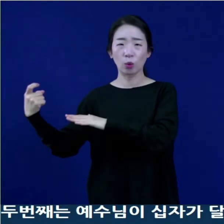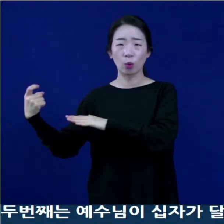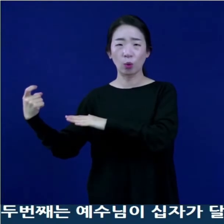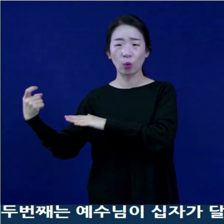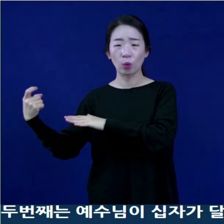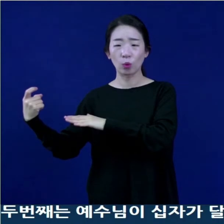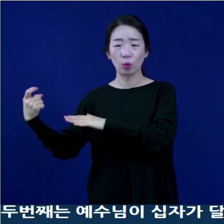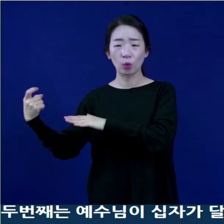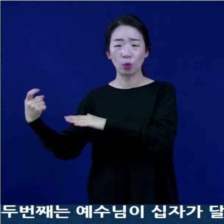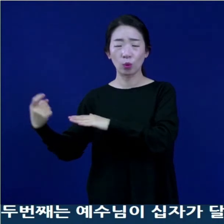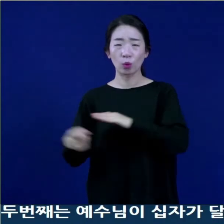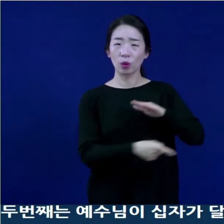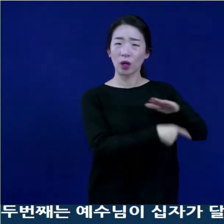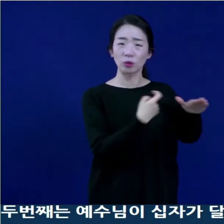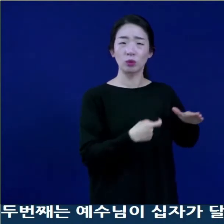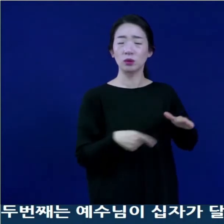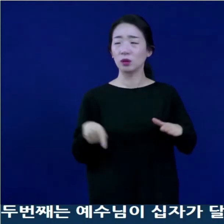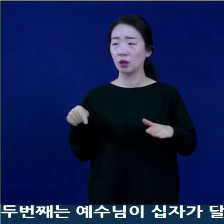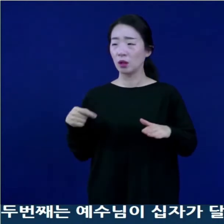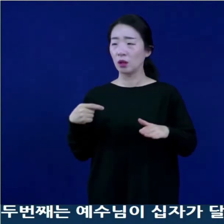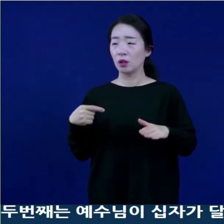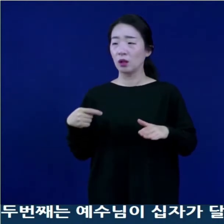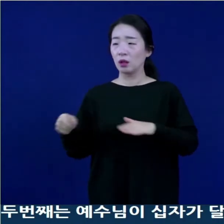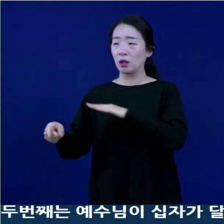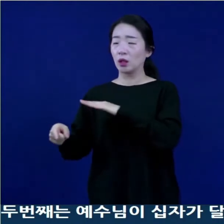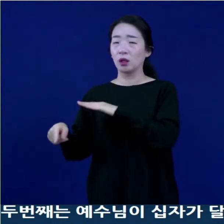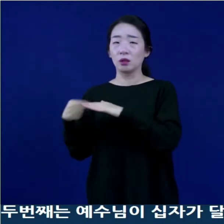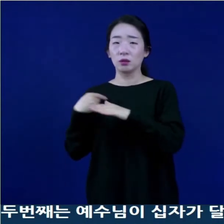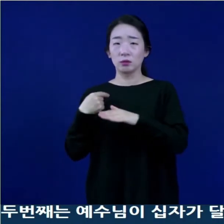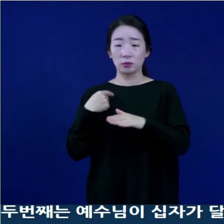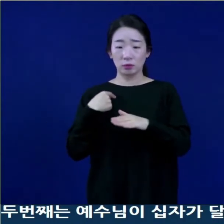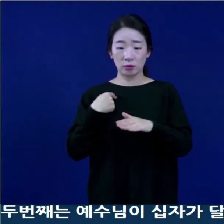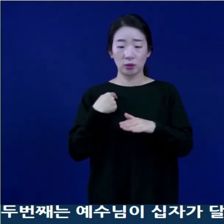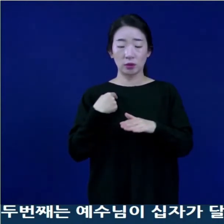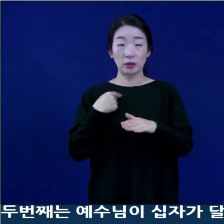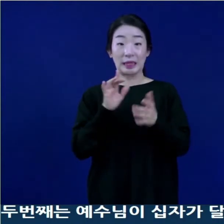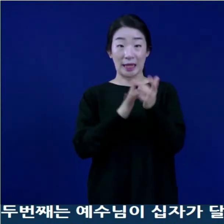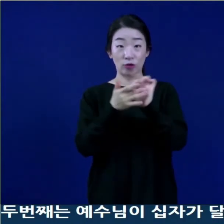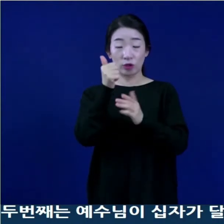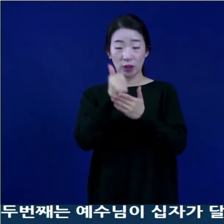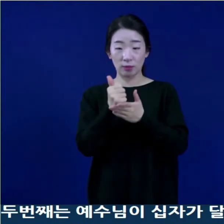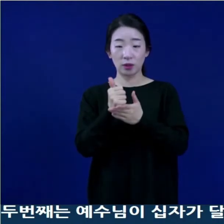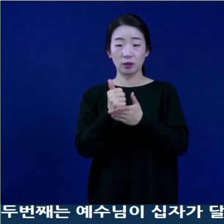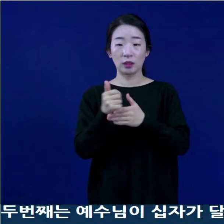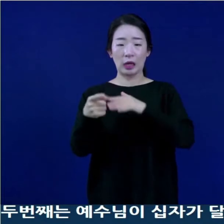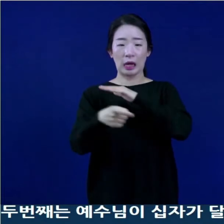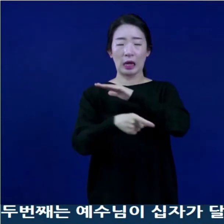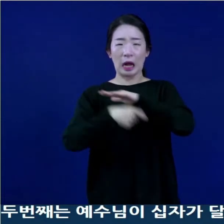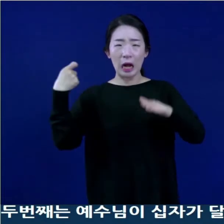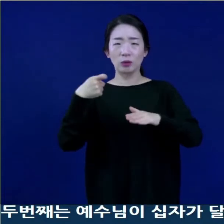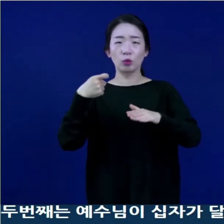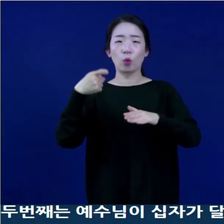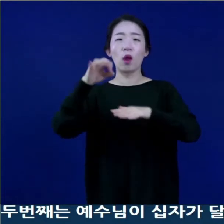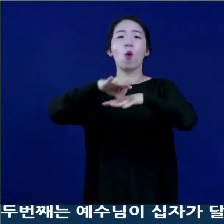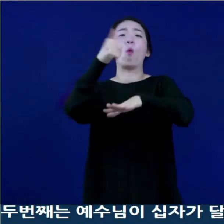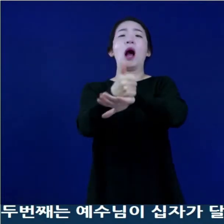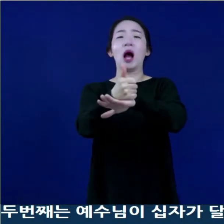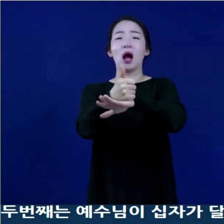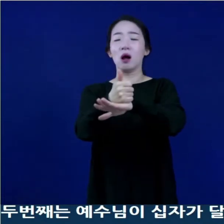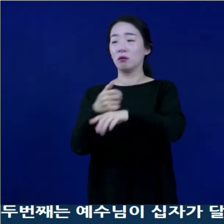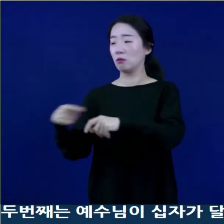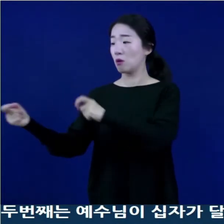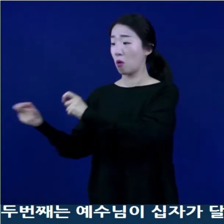있는 추종자들이고요, 가운데 있는 예수님은 도둑들, 강도들의 왕이라는